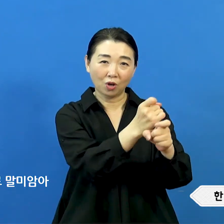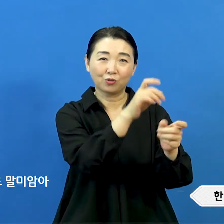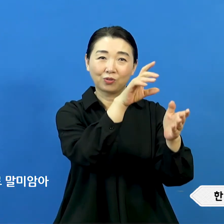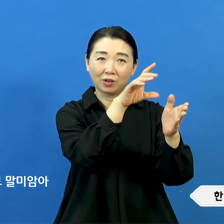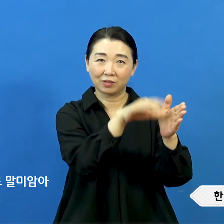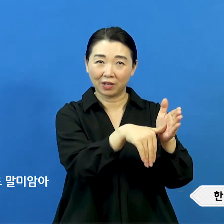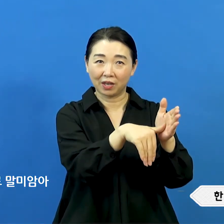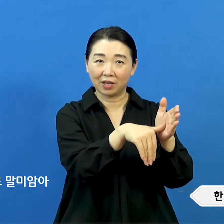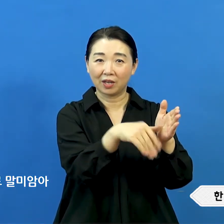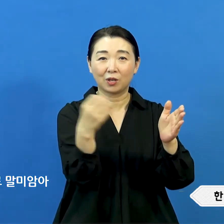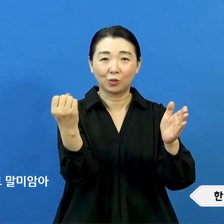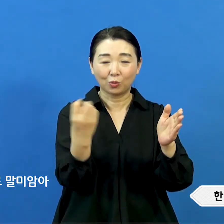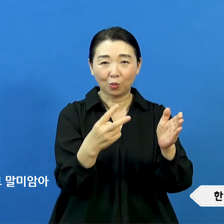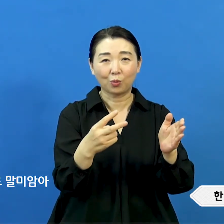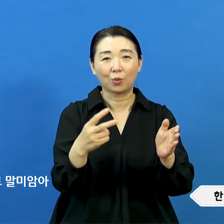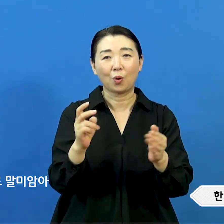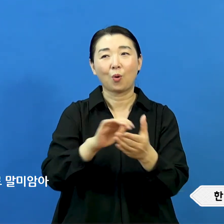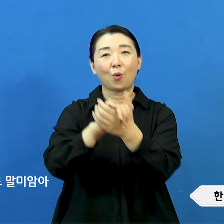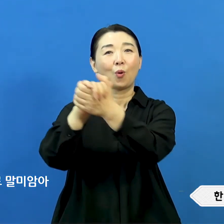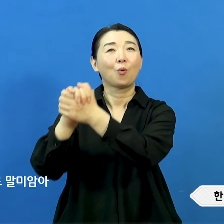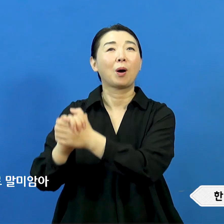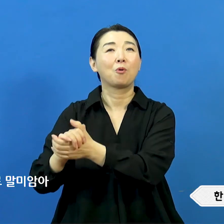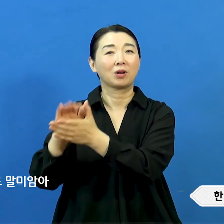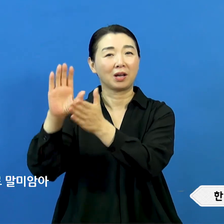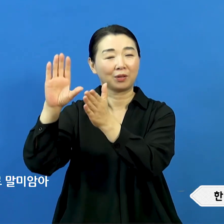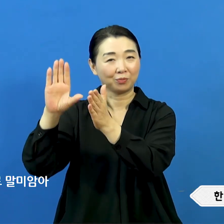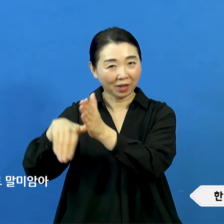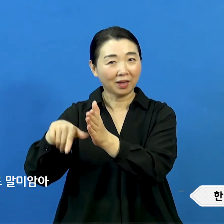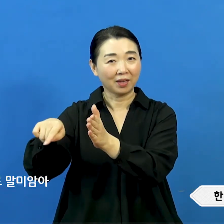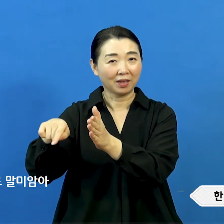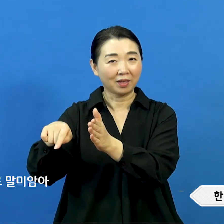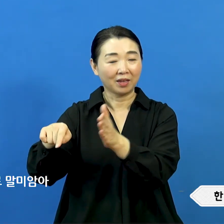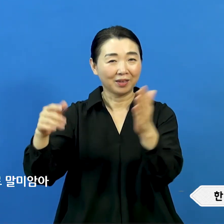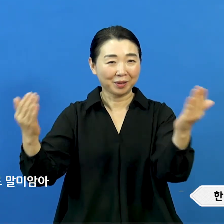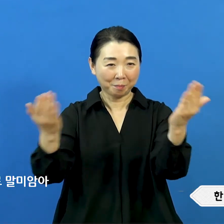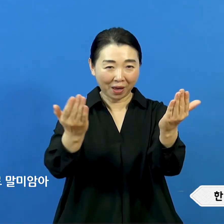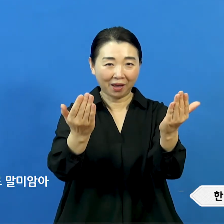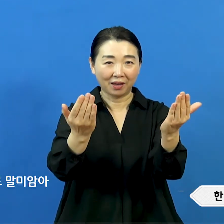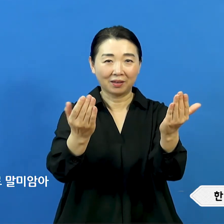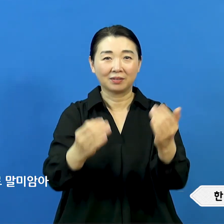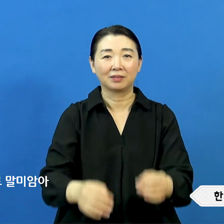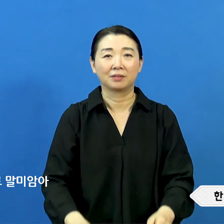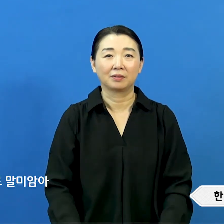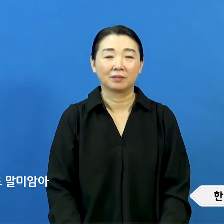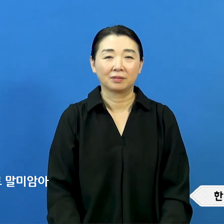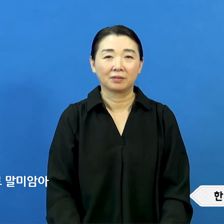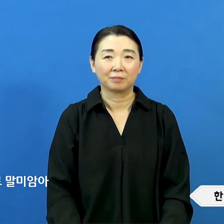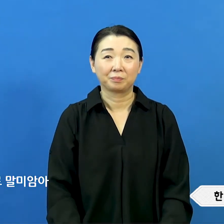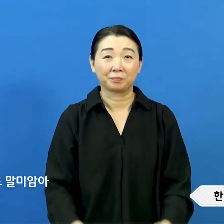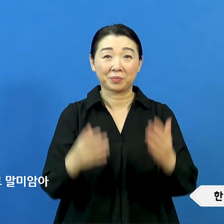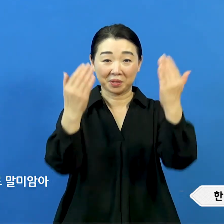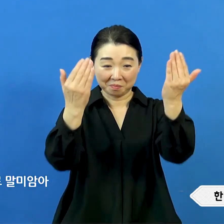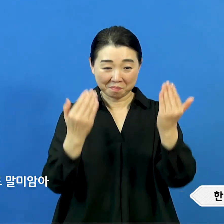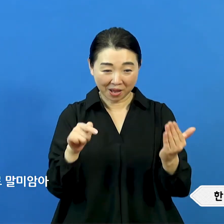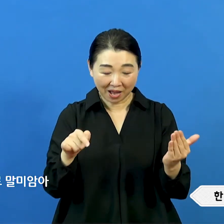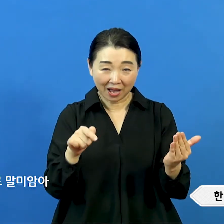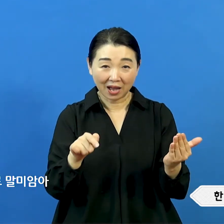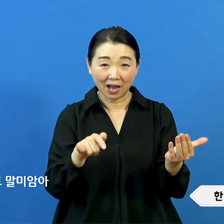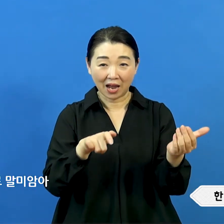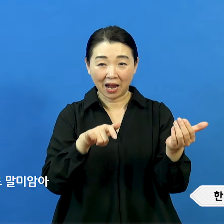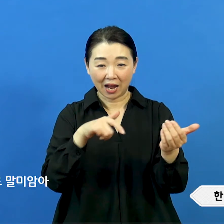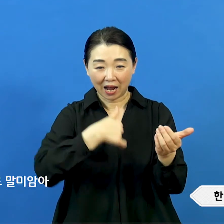때에 하고 그 다음에 화목하게 되었은즉, 이것이 쌍을 이루고 있고, 또 하나는 아들의